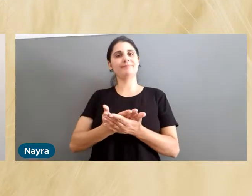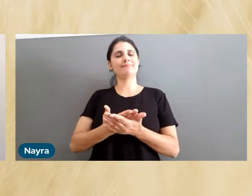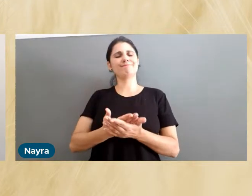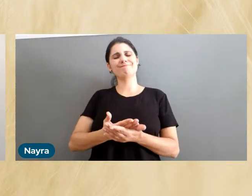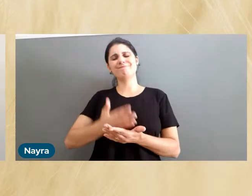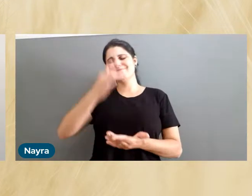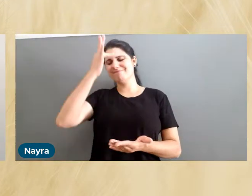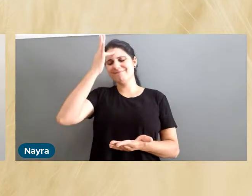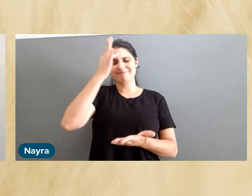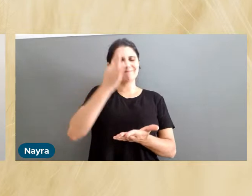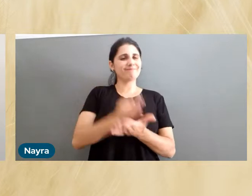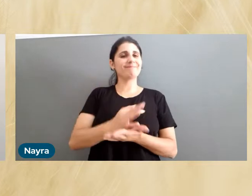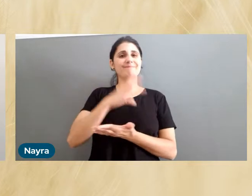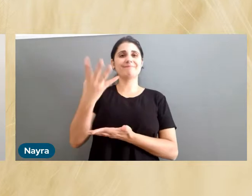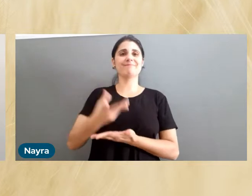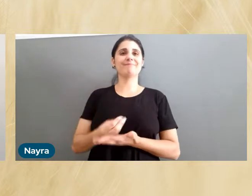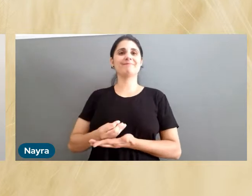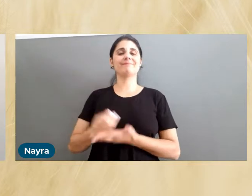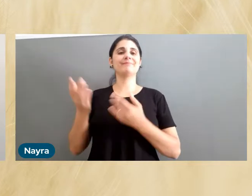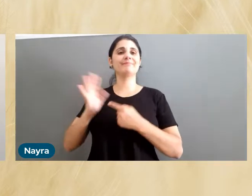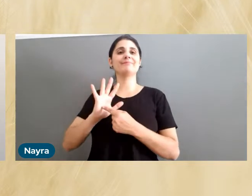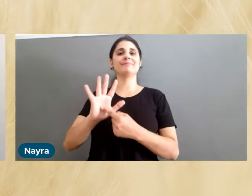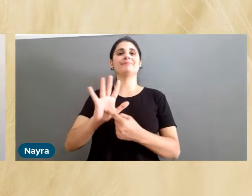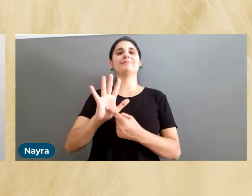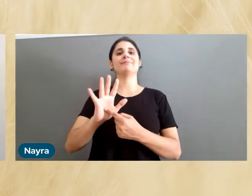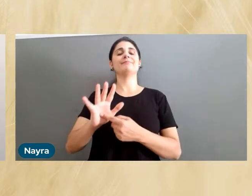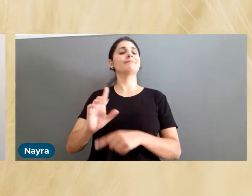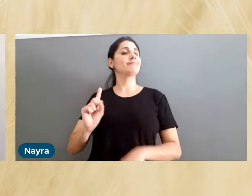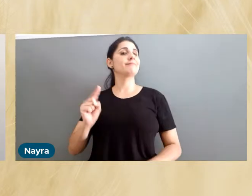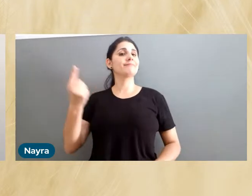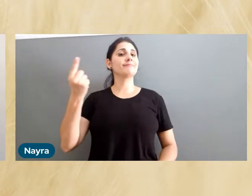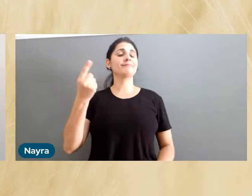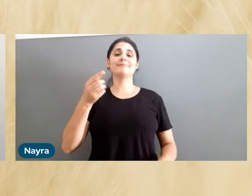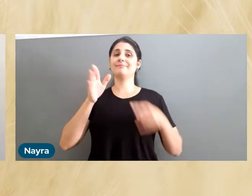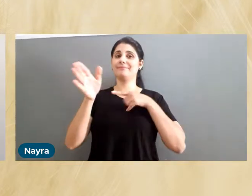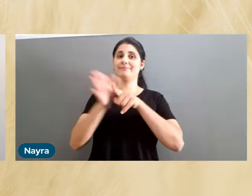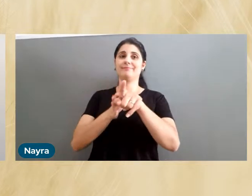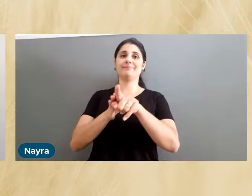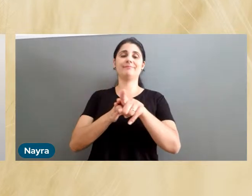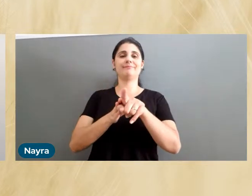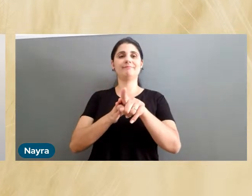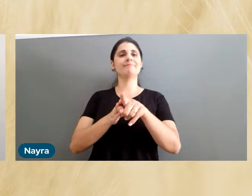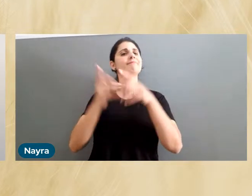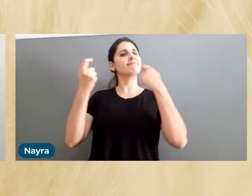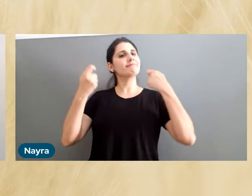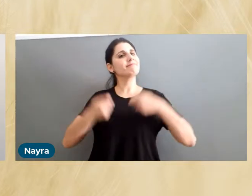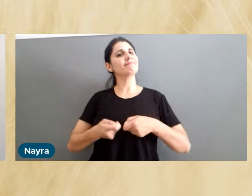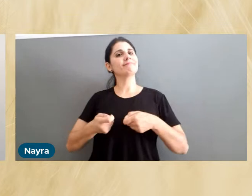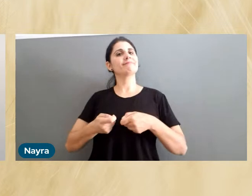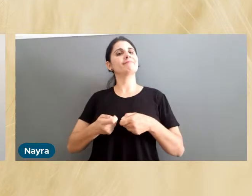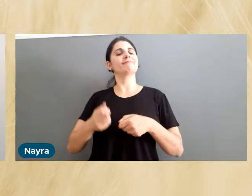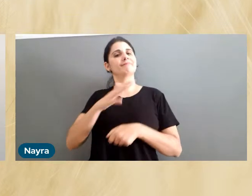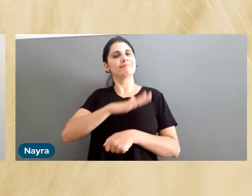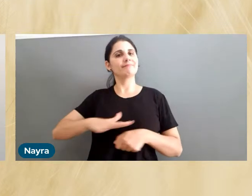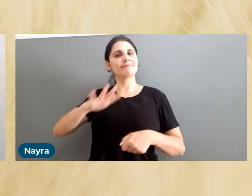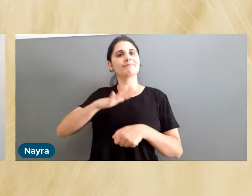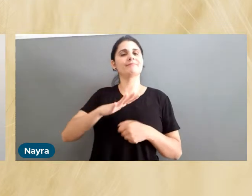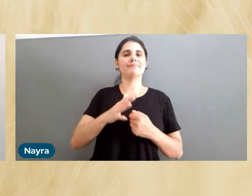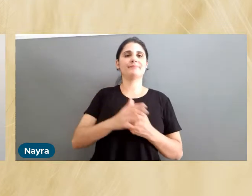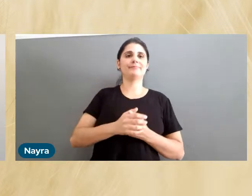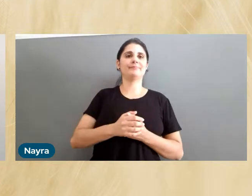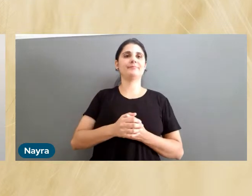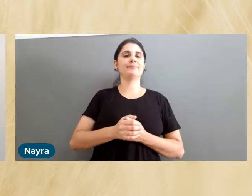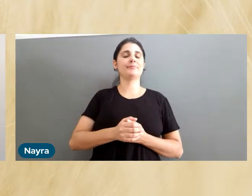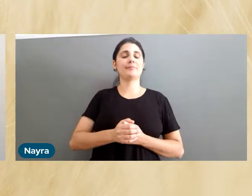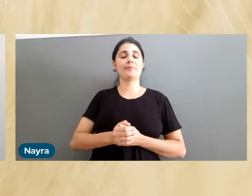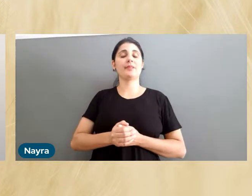doutrina espírita nos convida a ter a partir da primeira pergunta que o codificador estabelece nas obras básicas. A obra